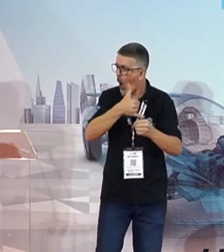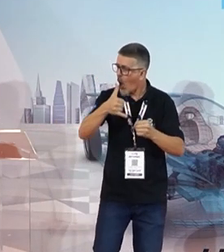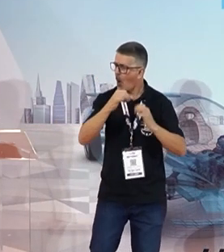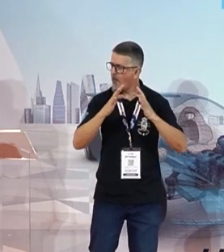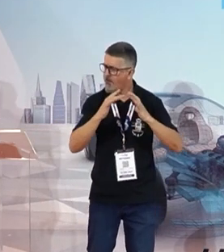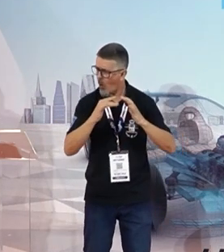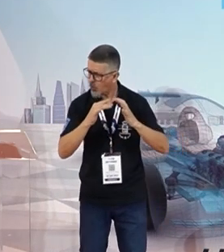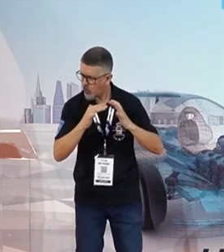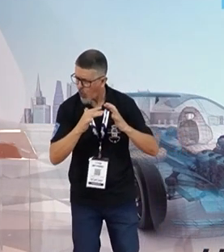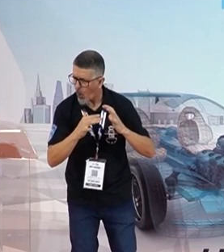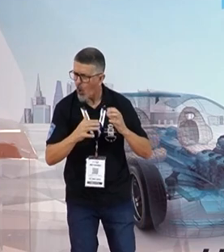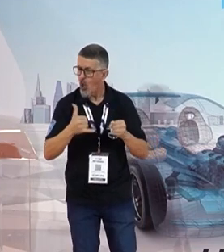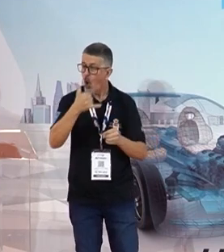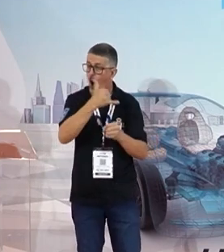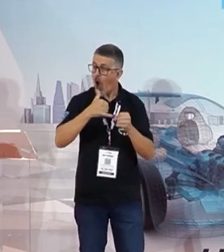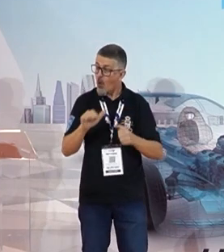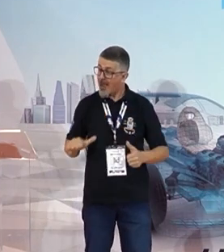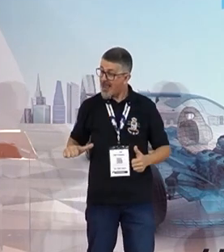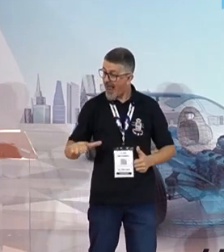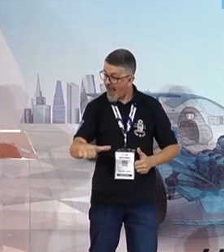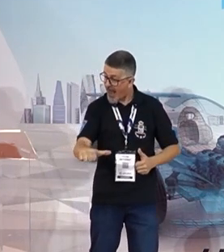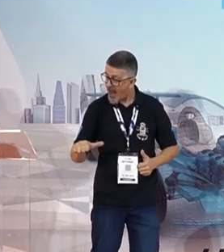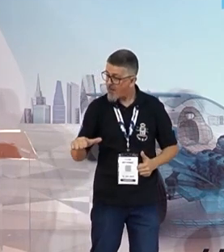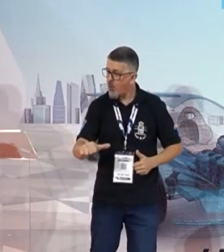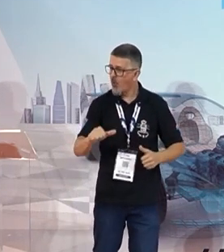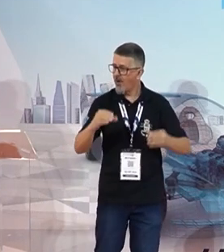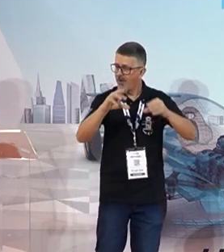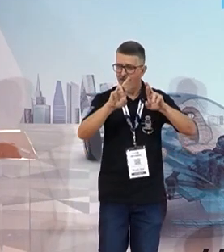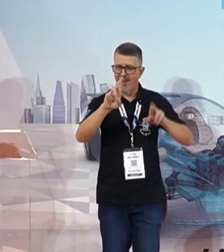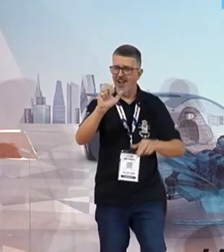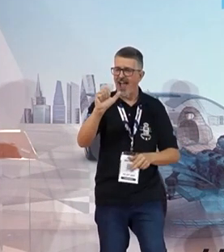troca de óleo, desse motor, desse câmbio,